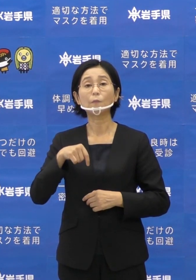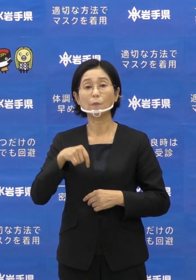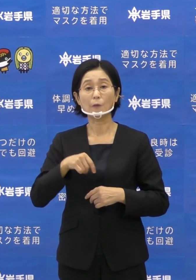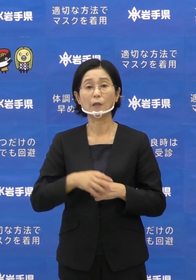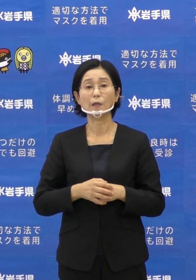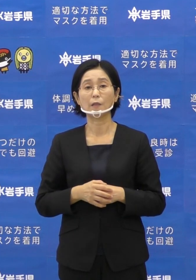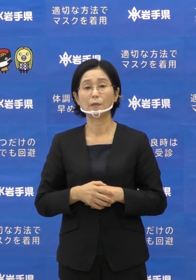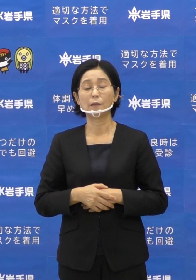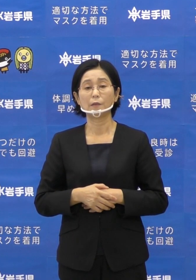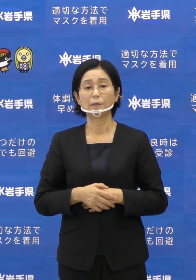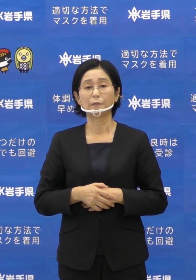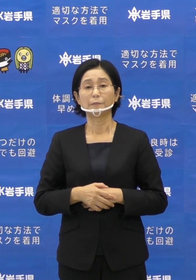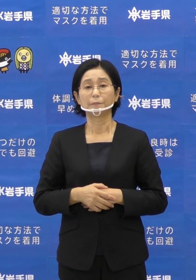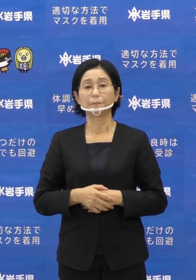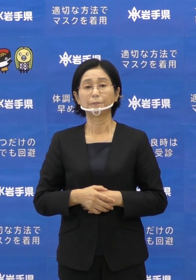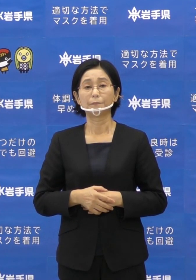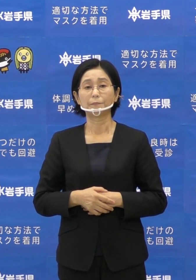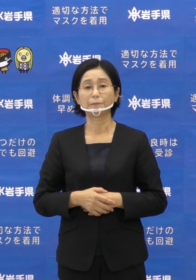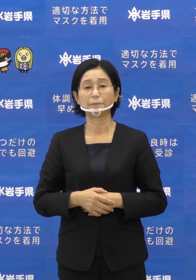そうですね、